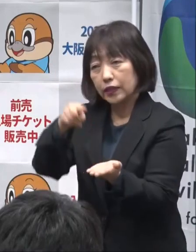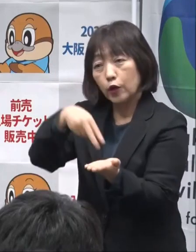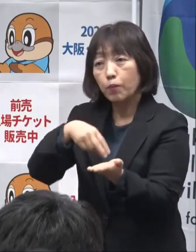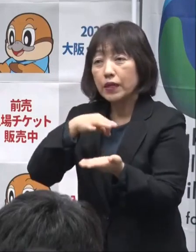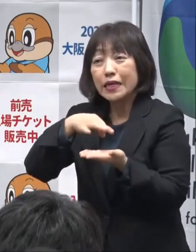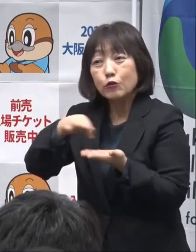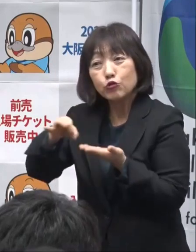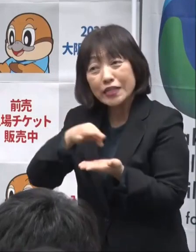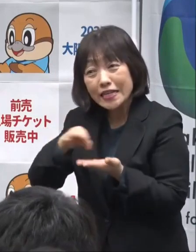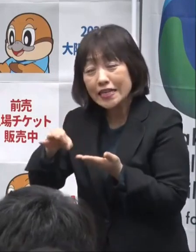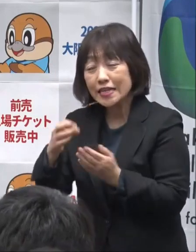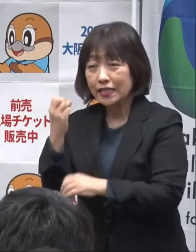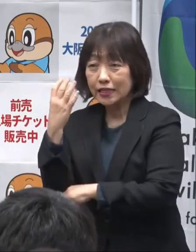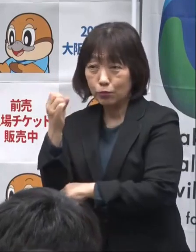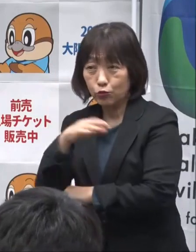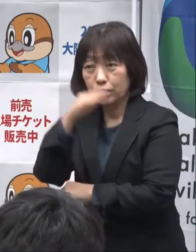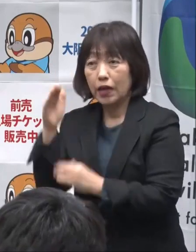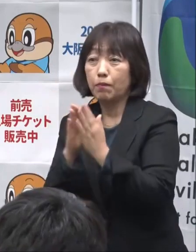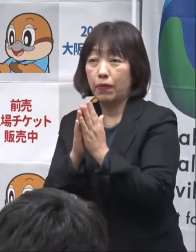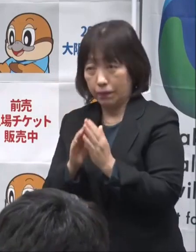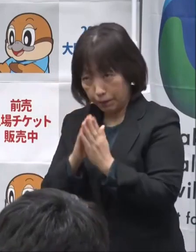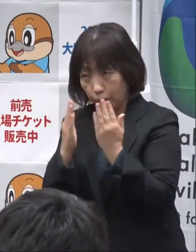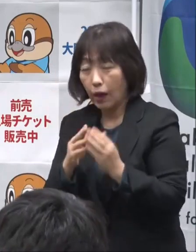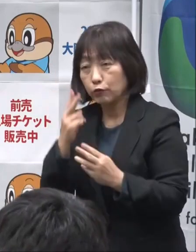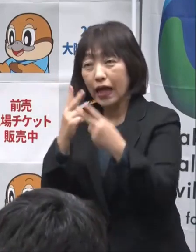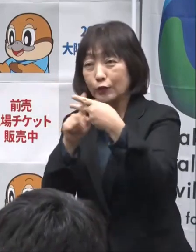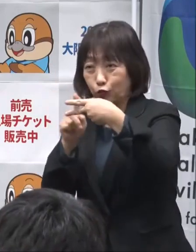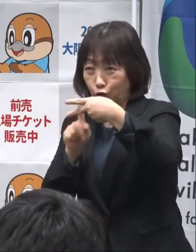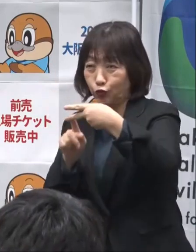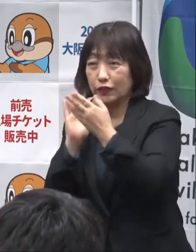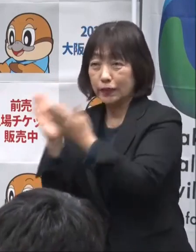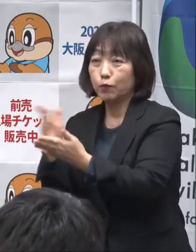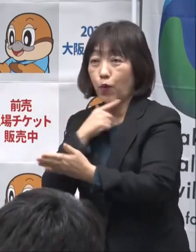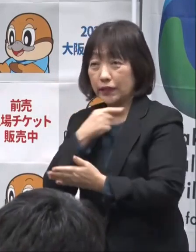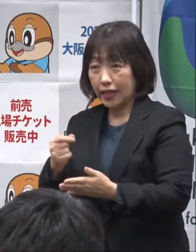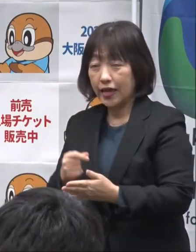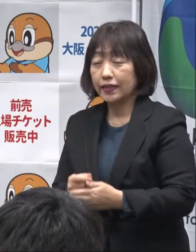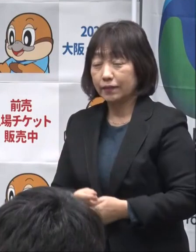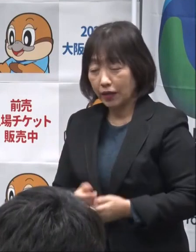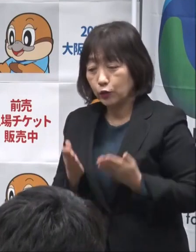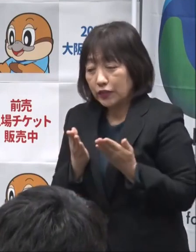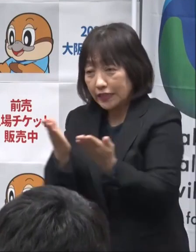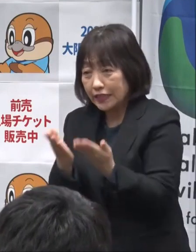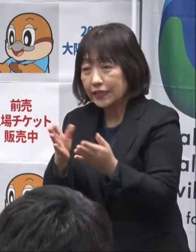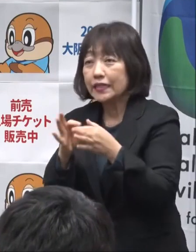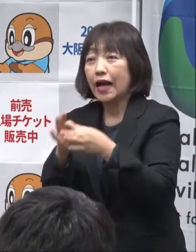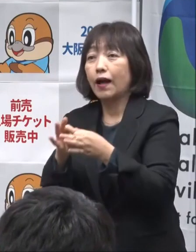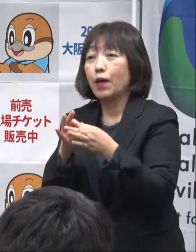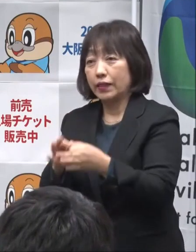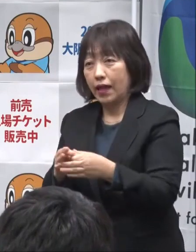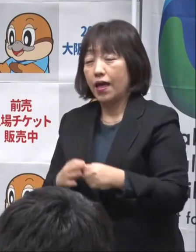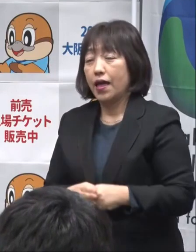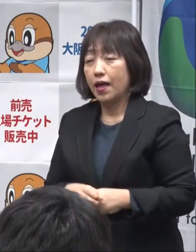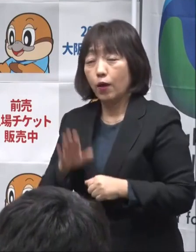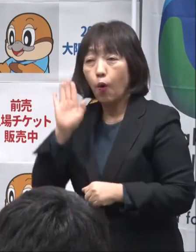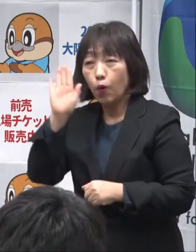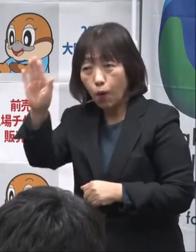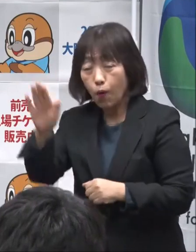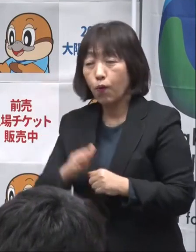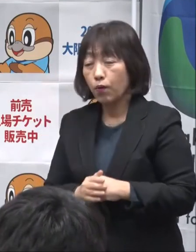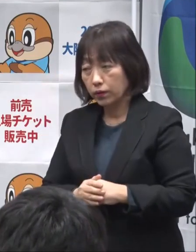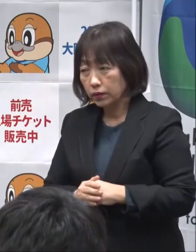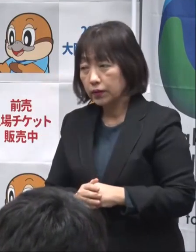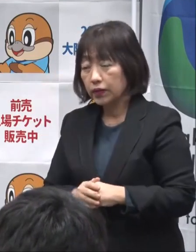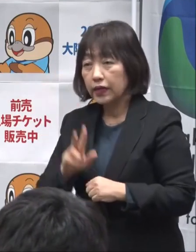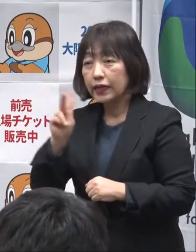本です。2点質問させていただきますけれども、まず地震に関係してですね、まあ、今後